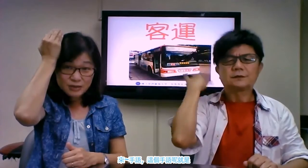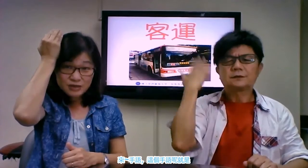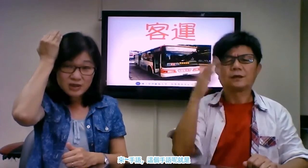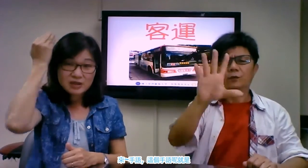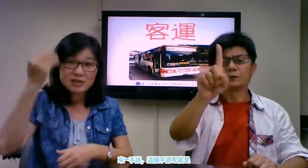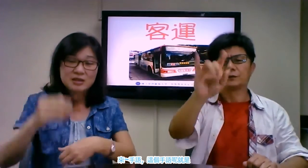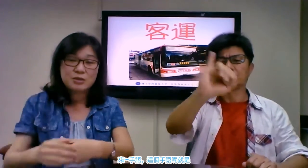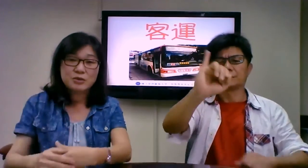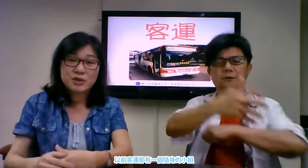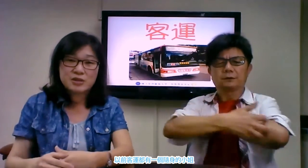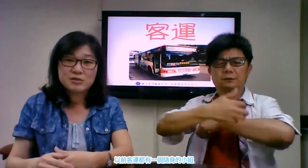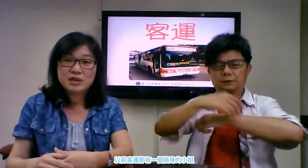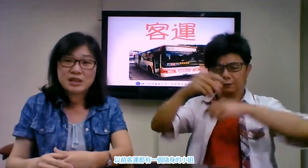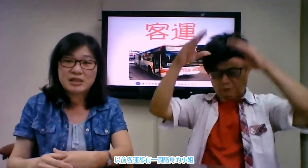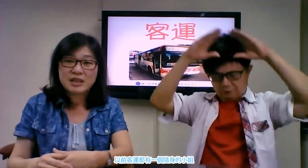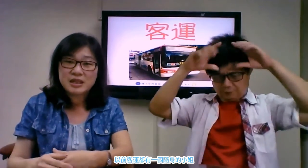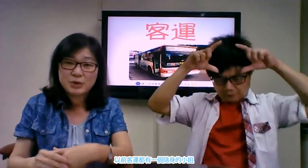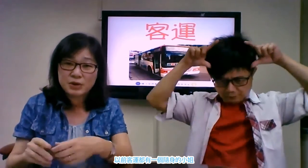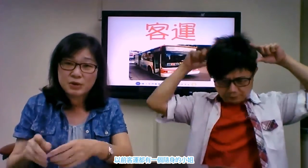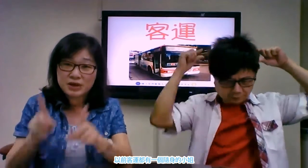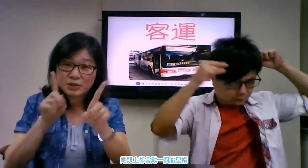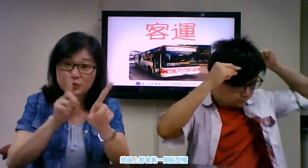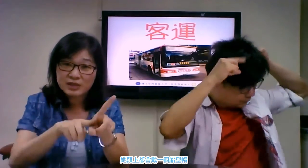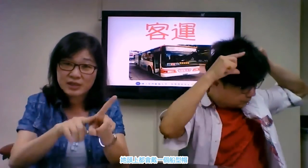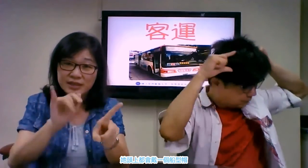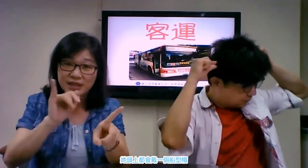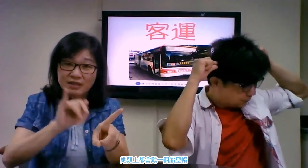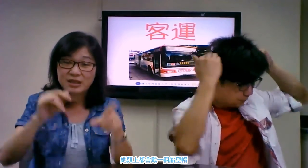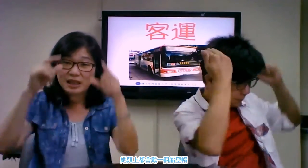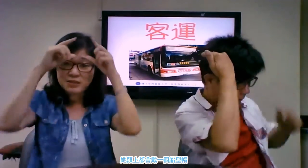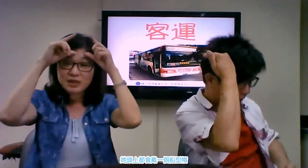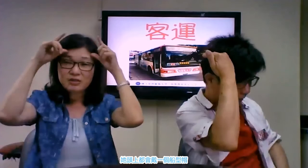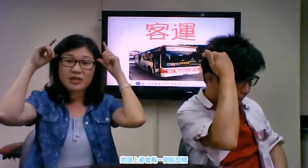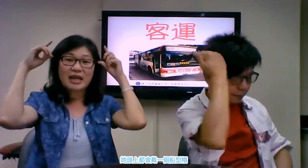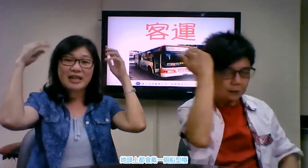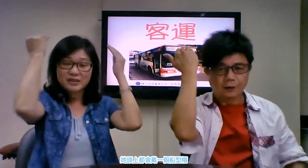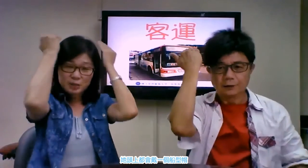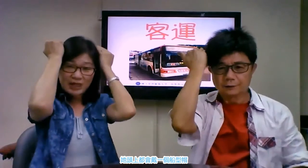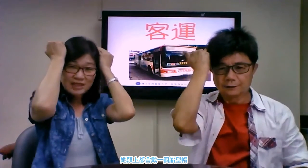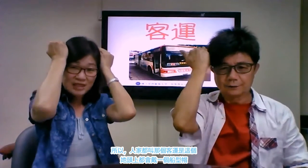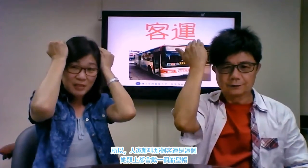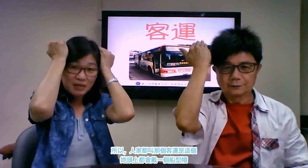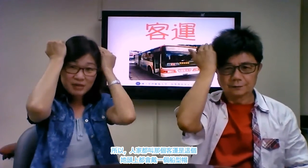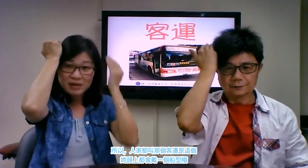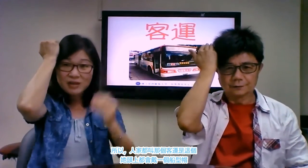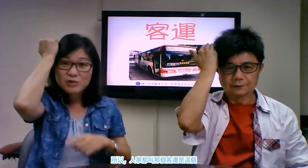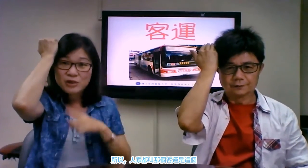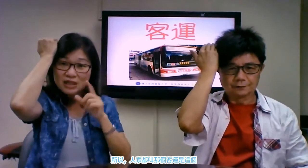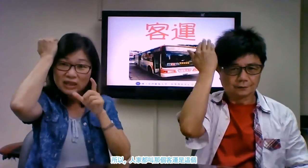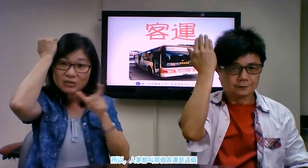这个手语呢，就是以前客运都有一个随车的小姐，她头上都会戴一个船形帽，所以人家都